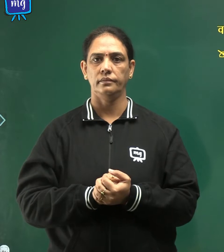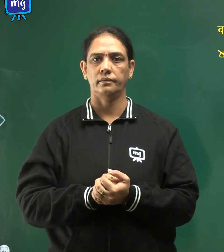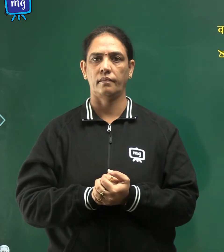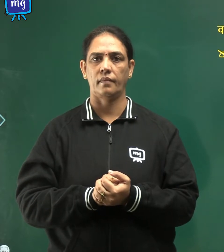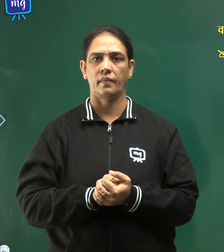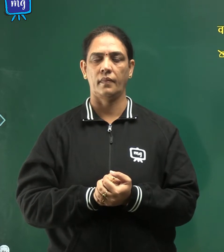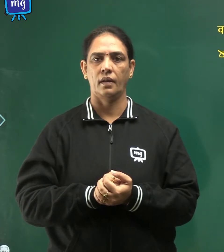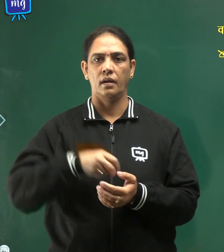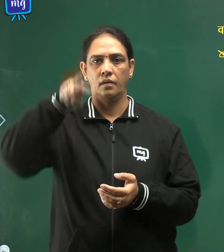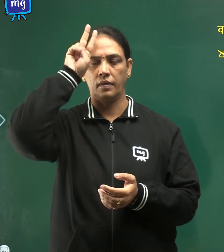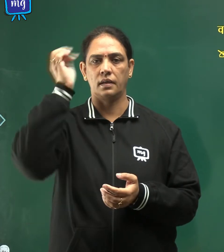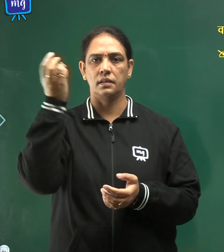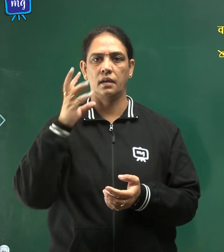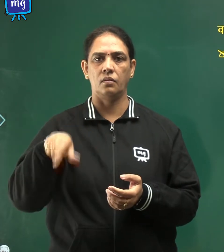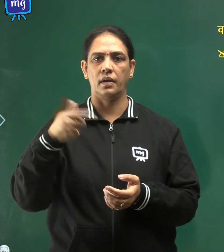वर्ग संख्याओं के